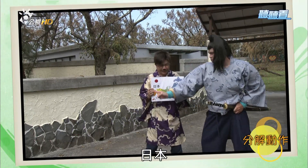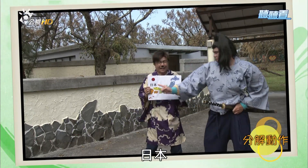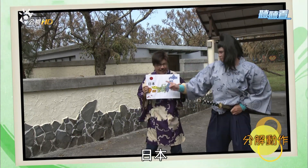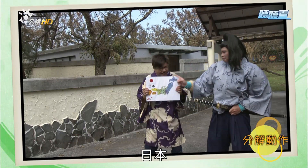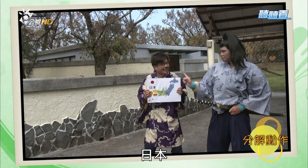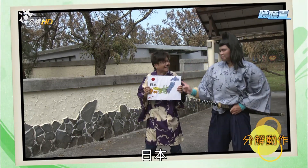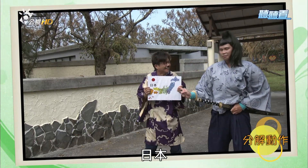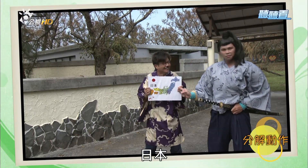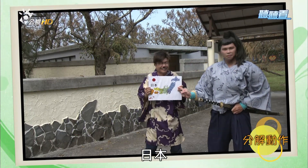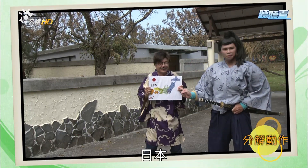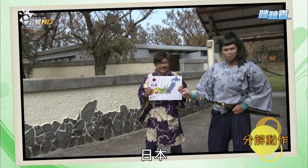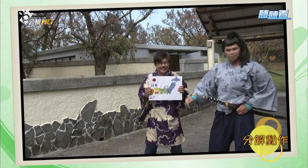日本 ，